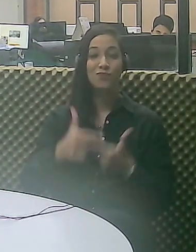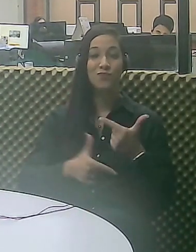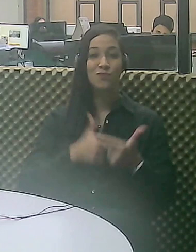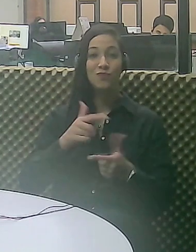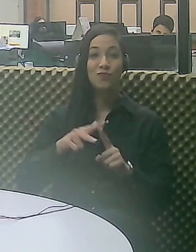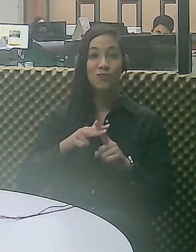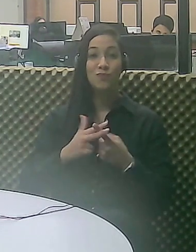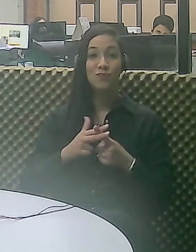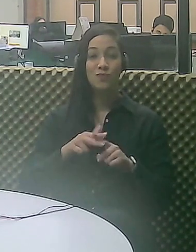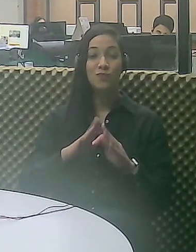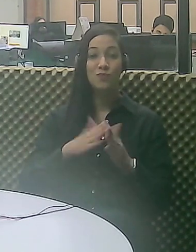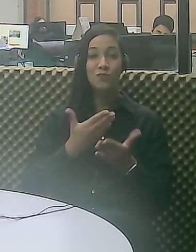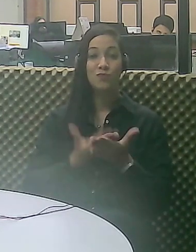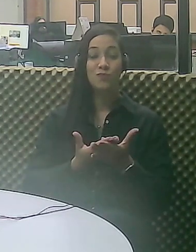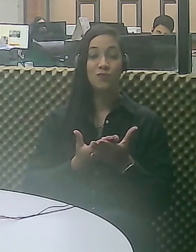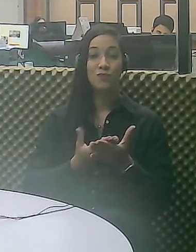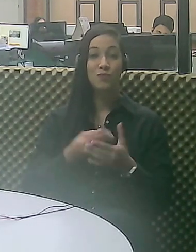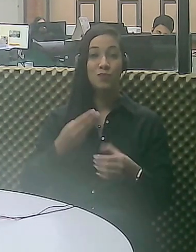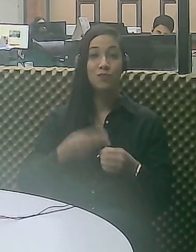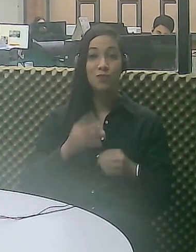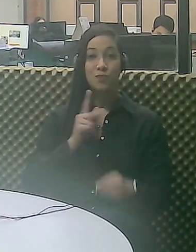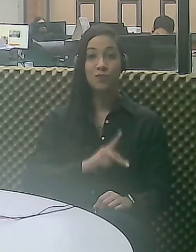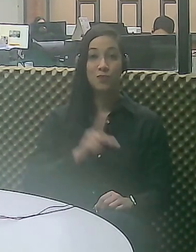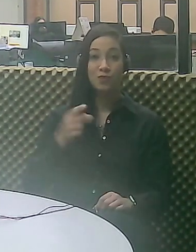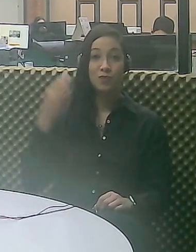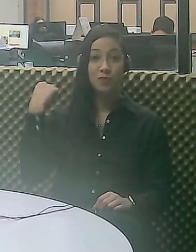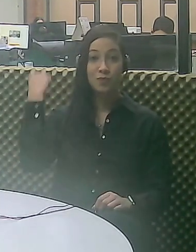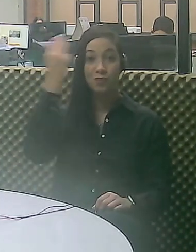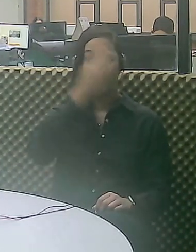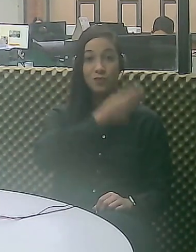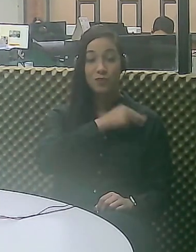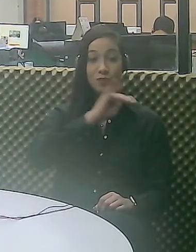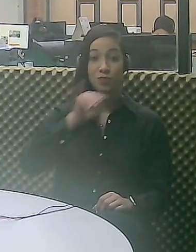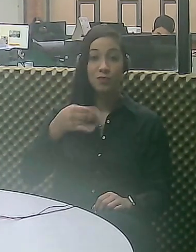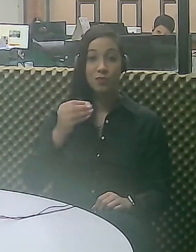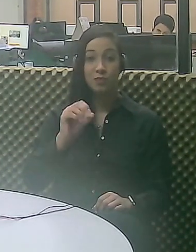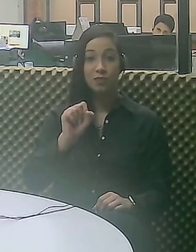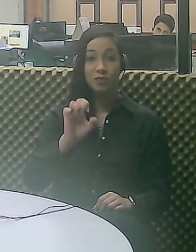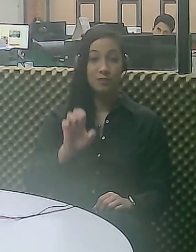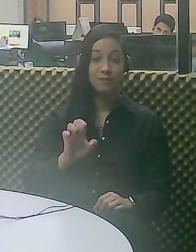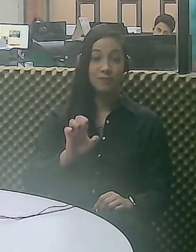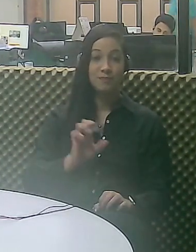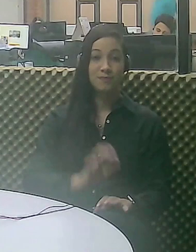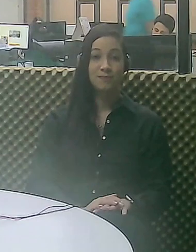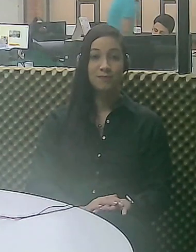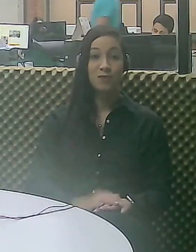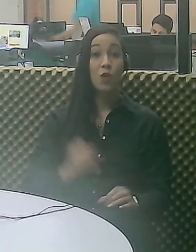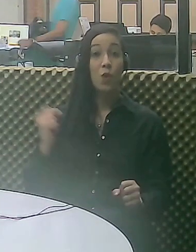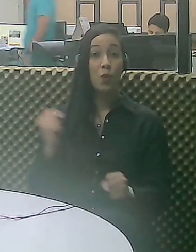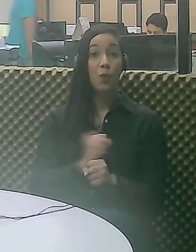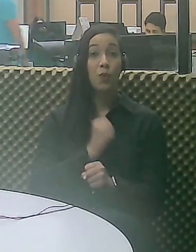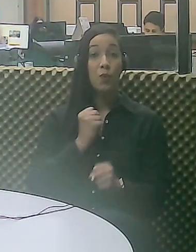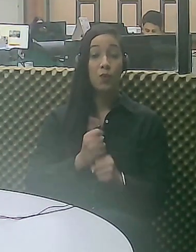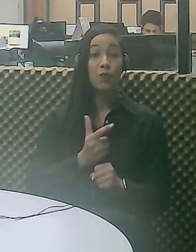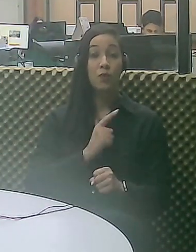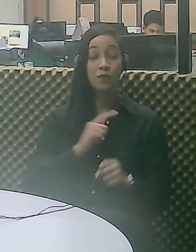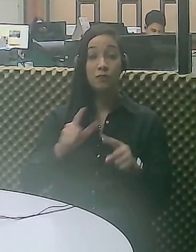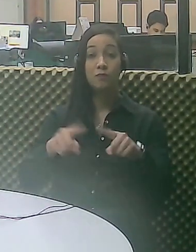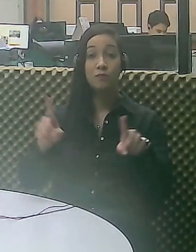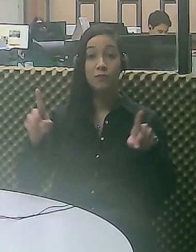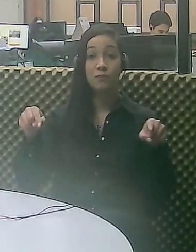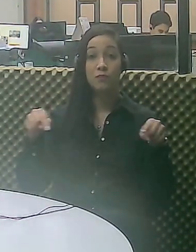para a reforma da Escola Municipal Professora Maria José Mamed Moreira. A obra inclui a construção de uma